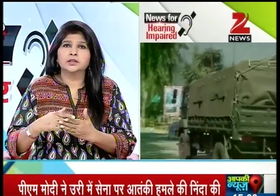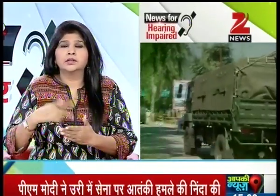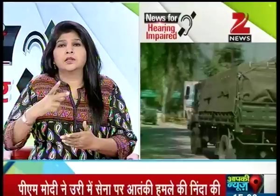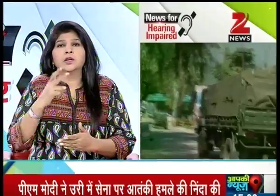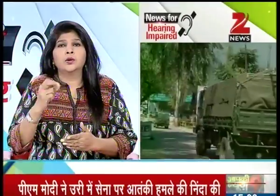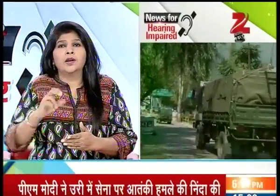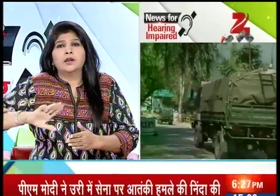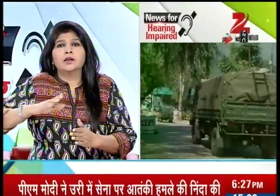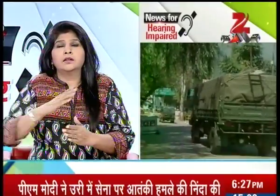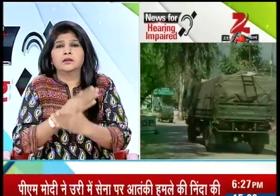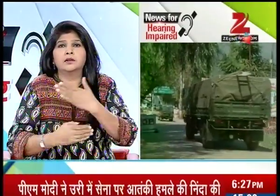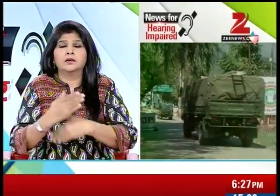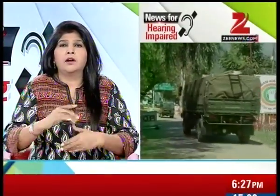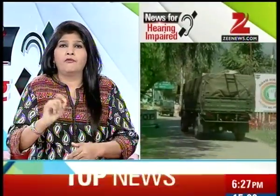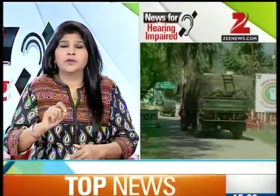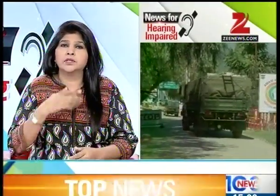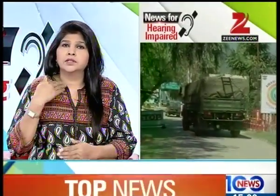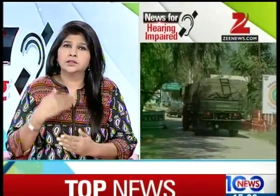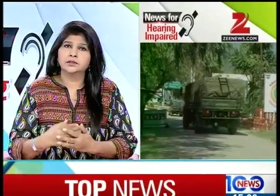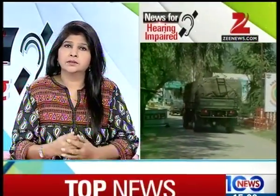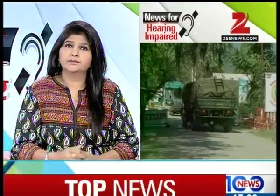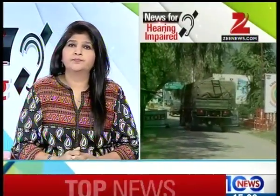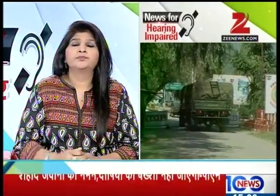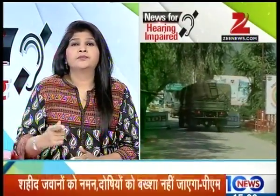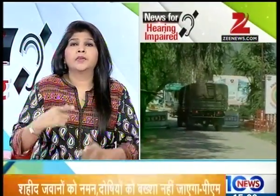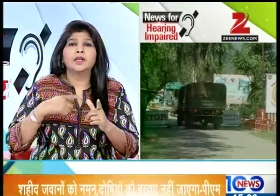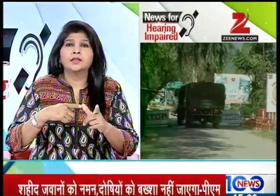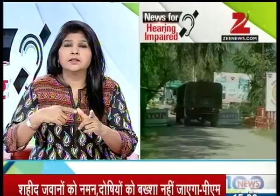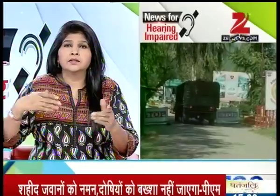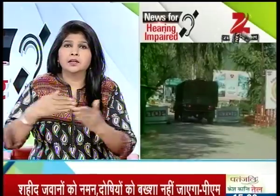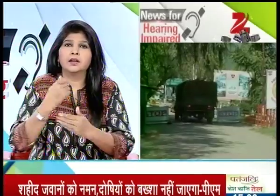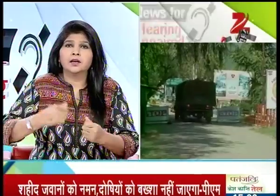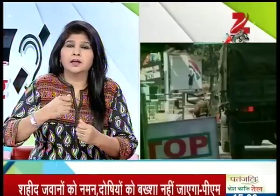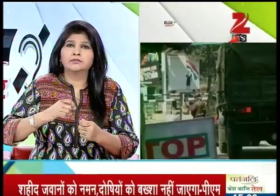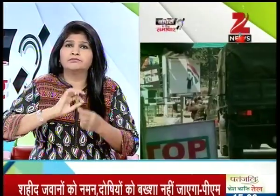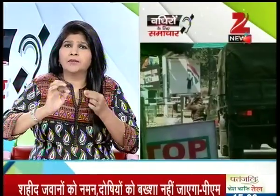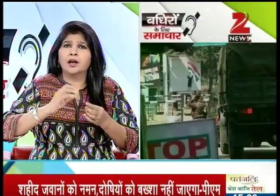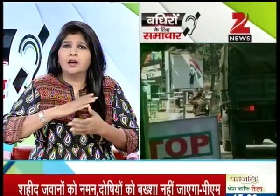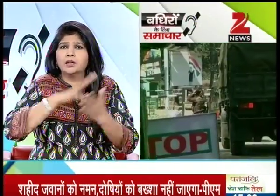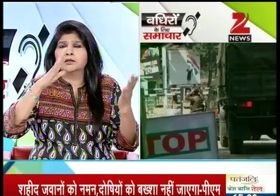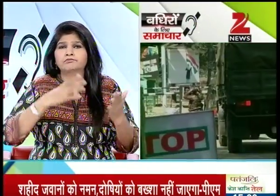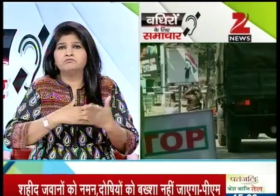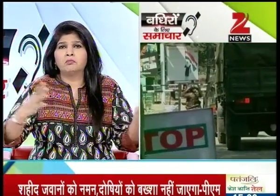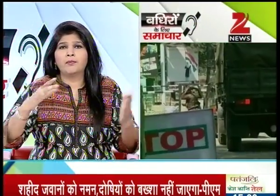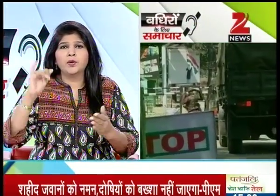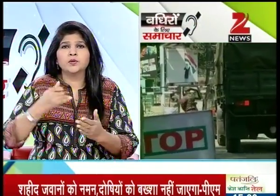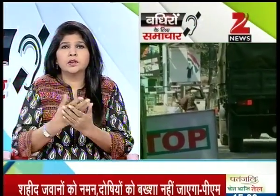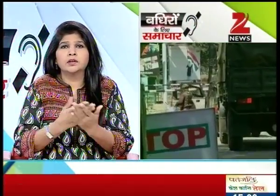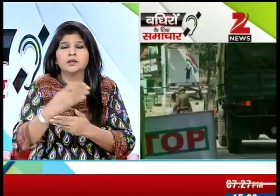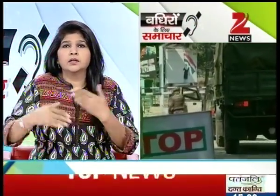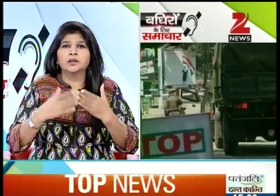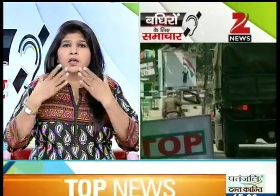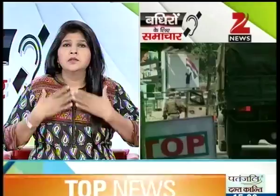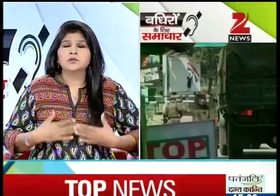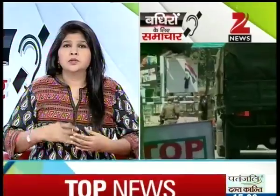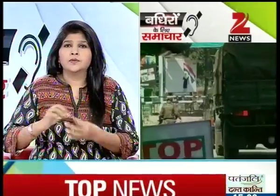में 20 से ज्यादा जवान घायल हुए हैं। आतंकी हमले के दौरान कैंप के अंदर लगी आग की वजह से बड़ा नुकसान हुआ। आग